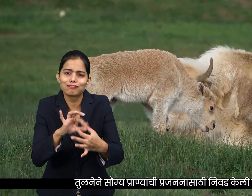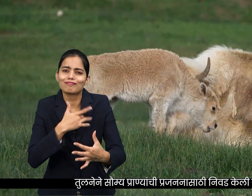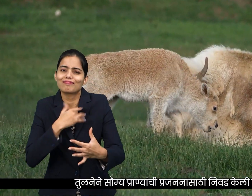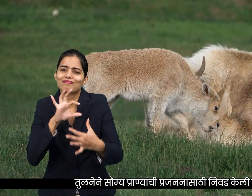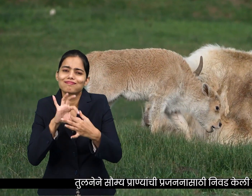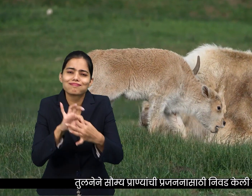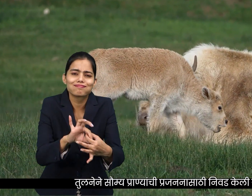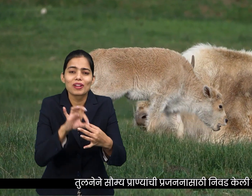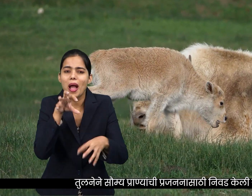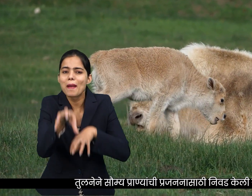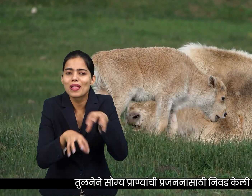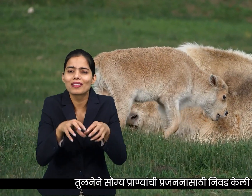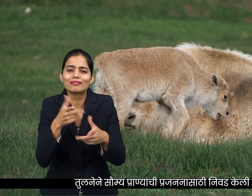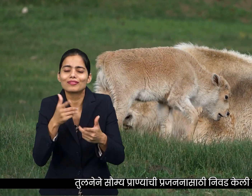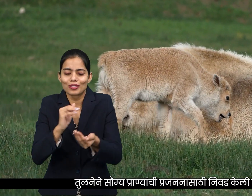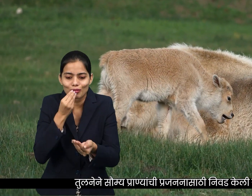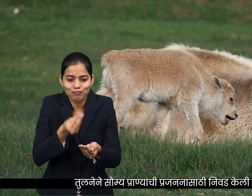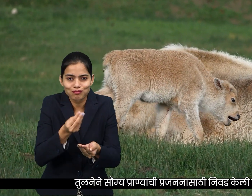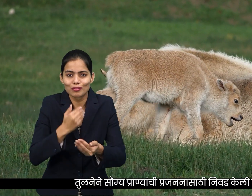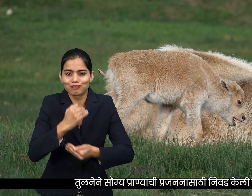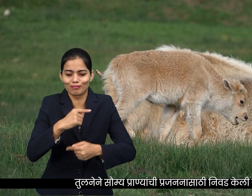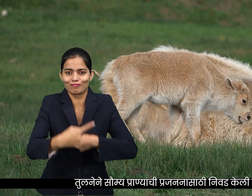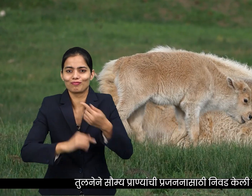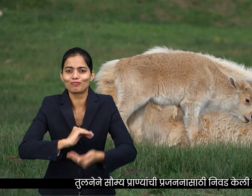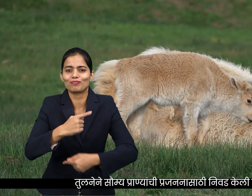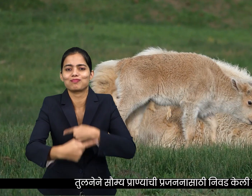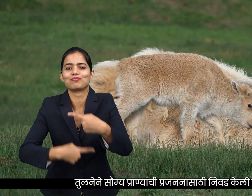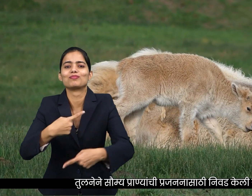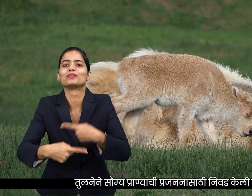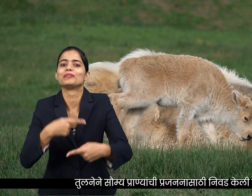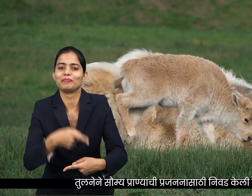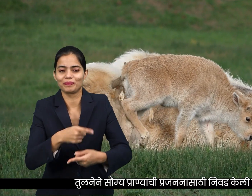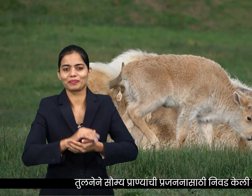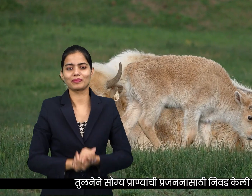तुलनेने सौम्य प्राण्यांची प्रजननासाठी निवड केली गेली.